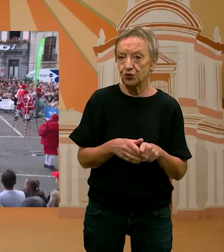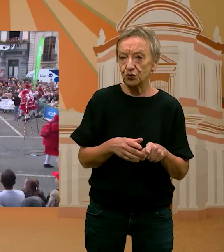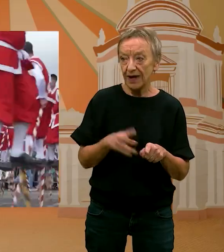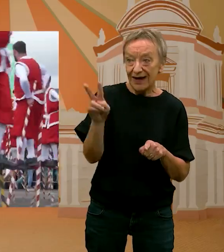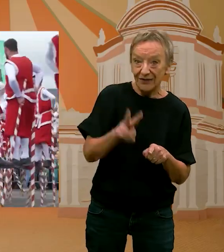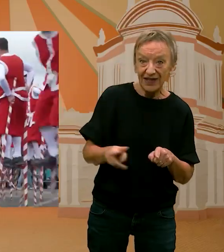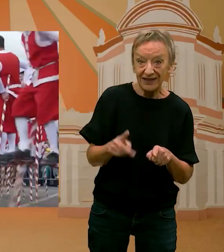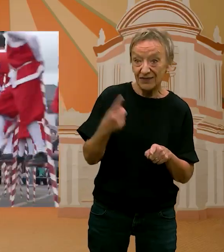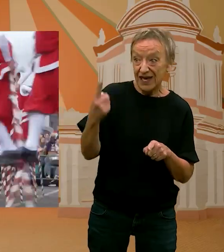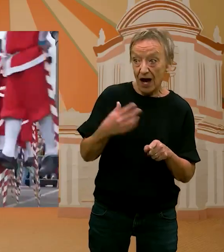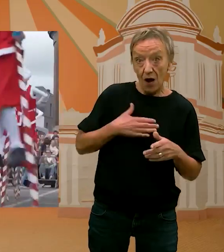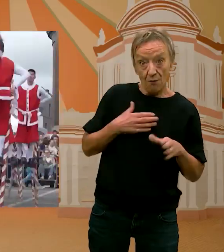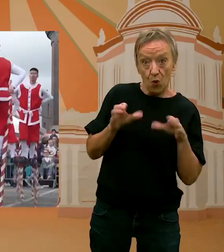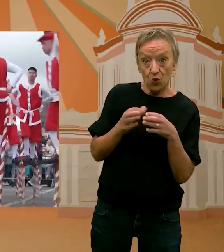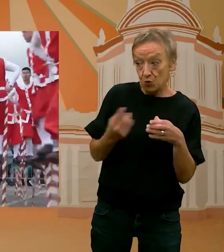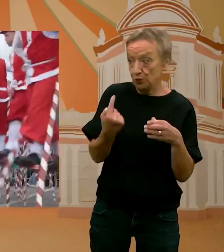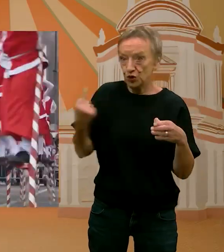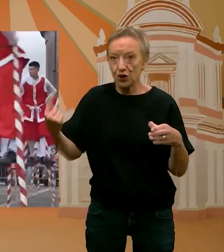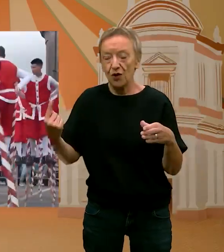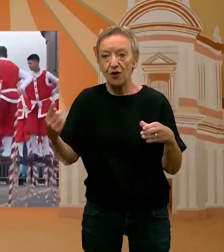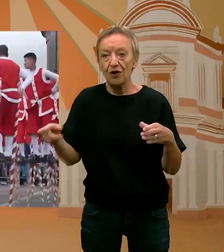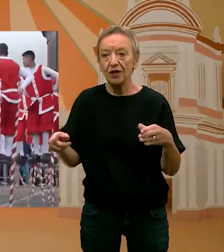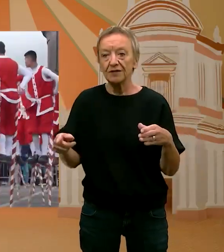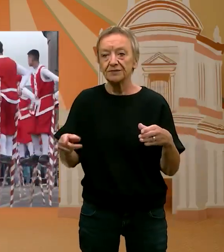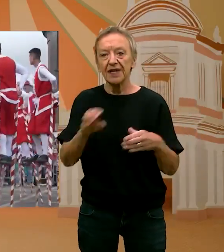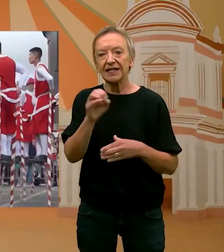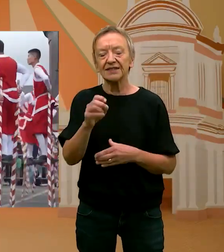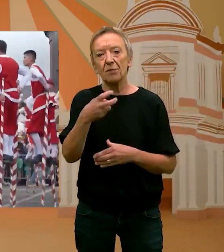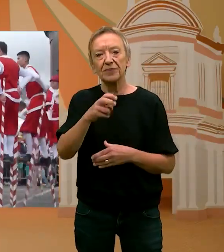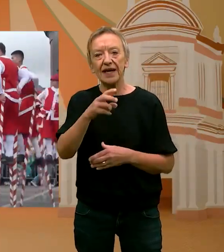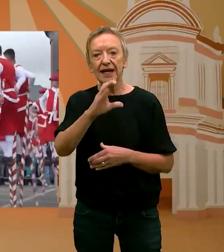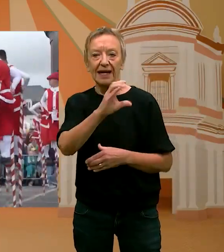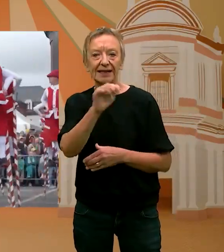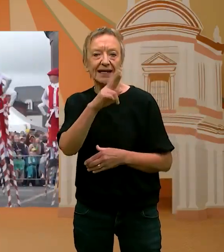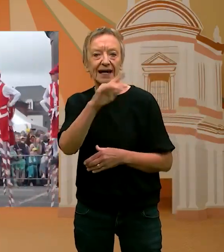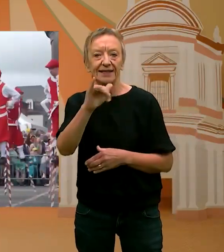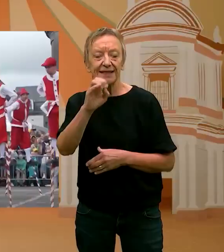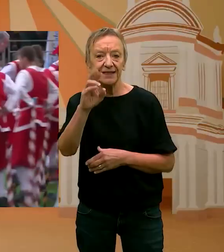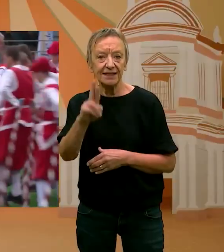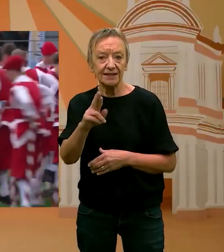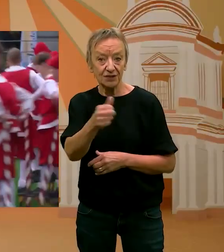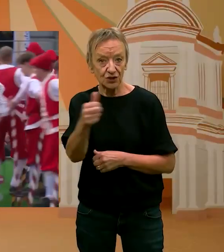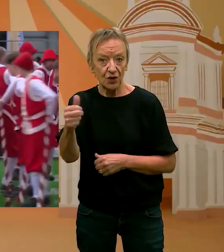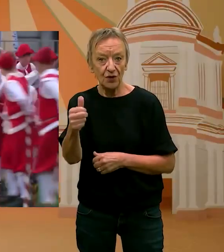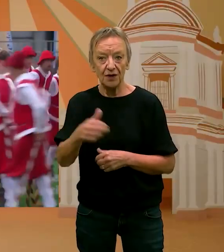que je dois... Par exemple là on voit que Pierre Carlier est isolé dans un coin. Voilà, les Mélans ne viennent pas pour le